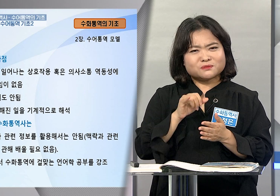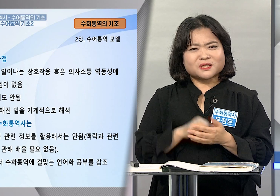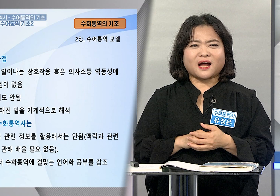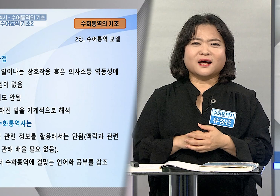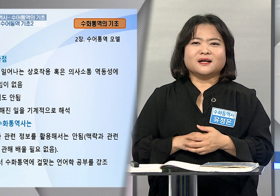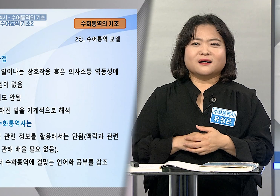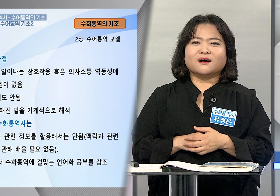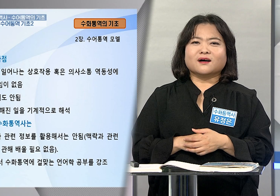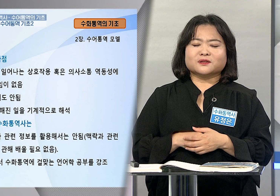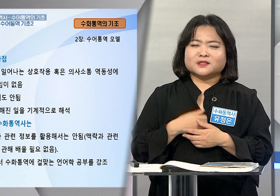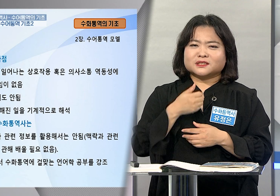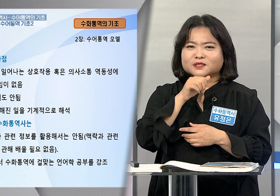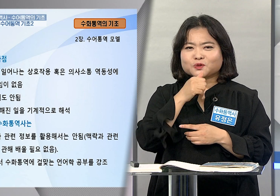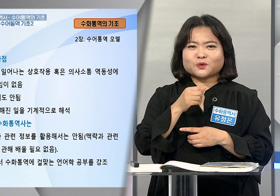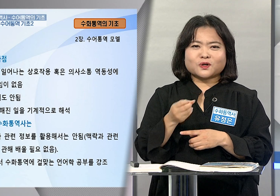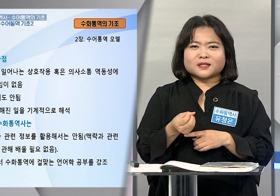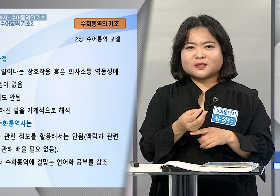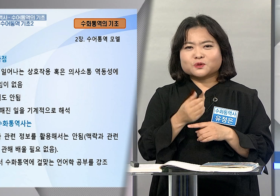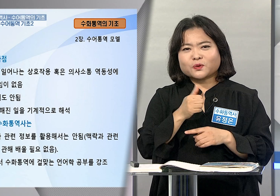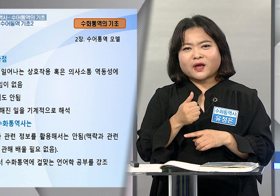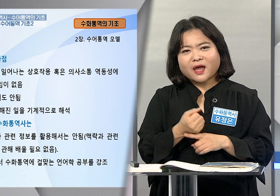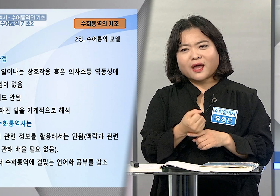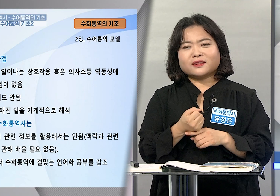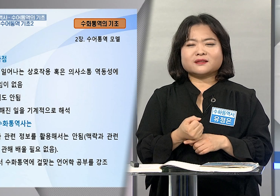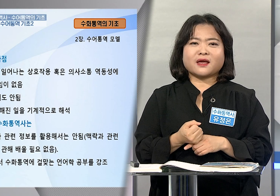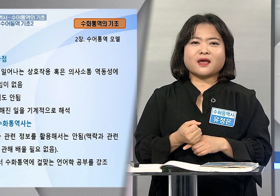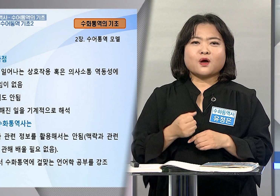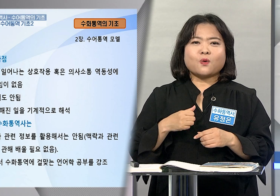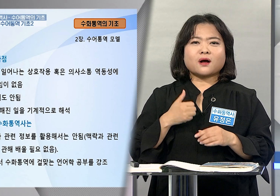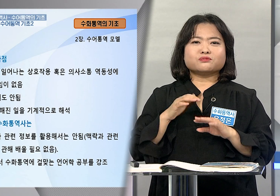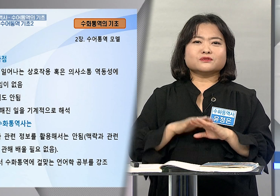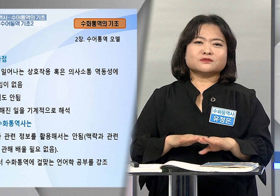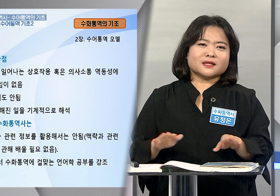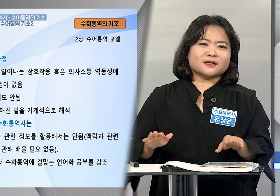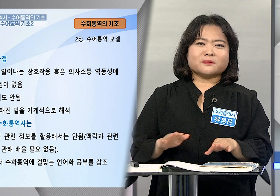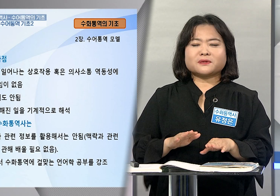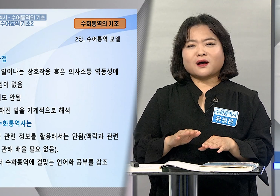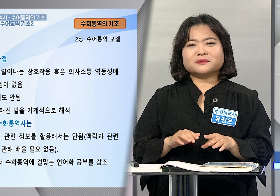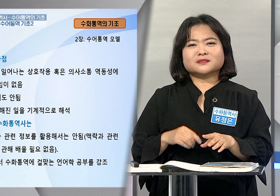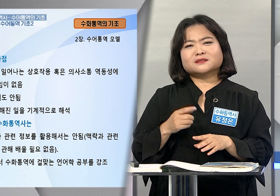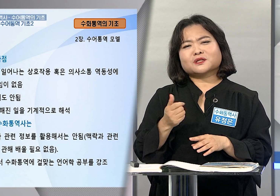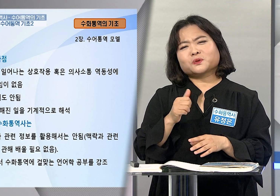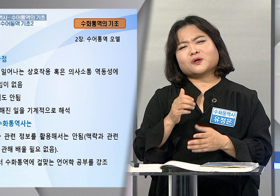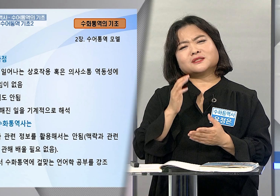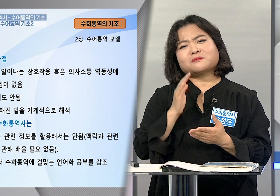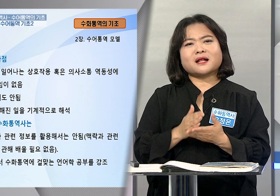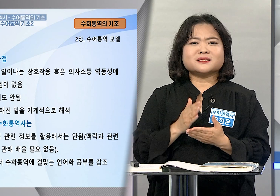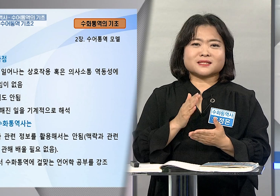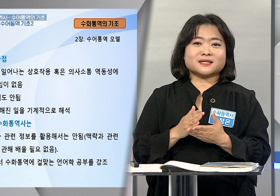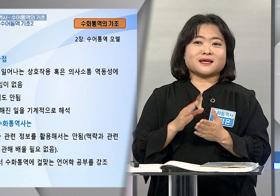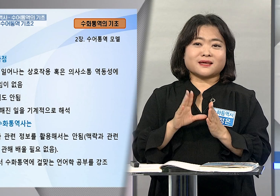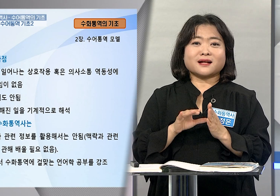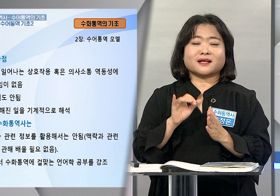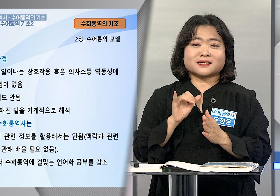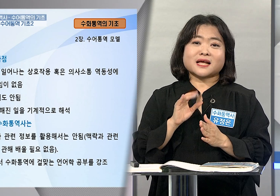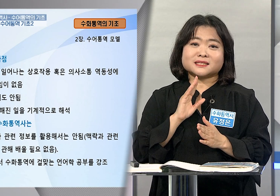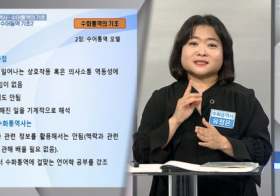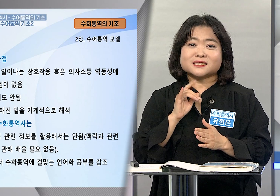있습니다. 시큰 통역할 때는 통역해 했는데 화가 풀리고 난 다음에는 그렇게 통역하지 말지 얘기할 때가 사실은